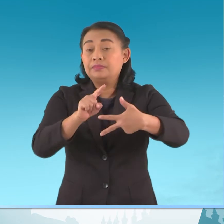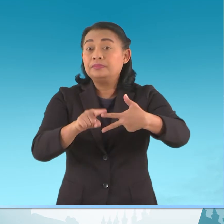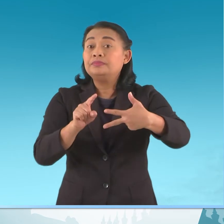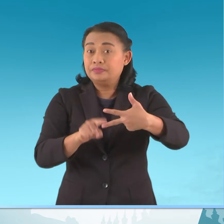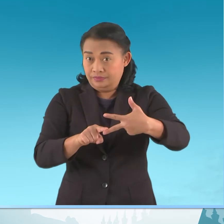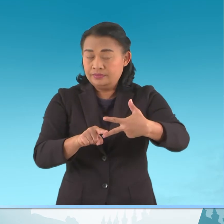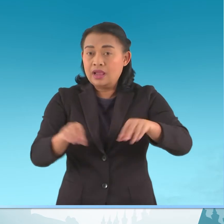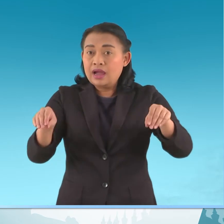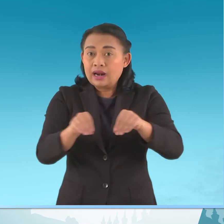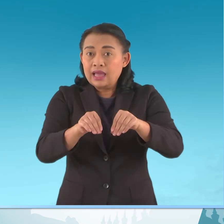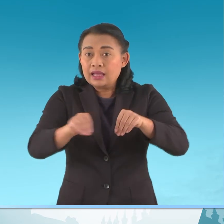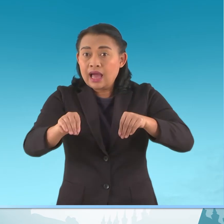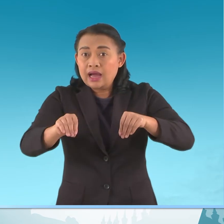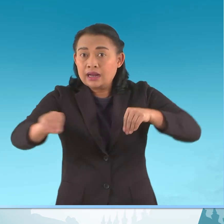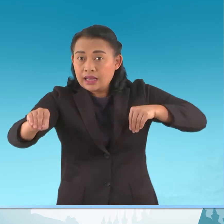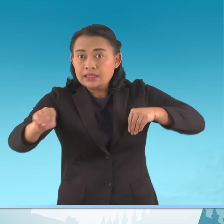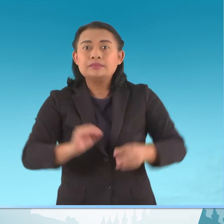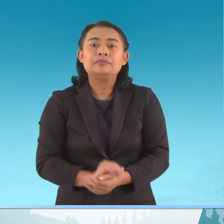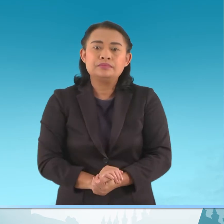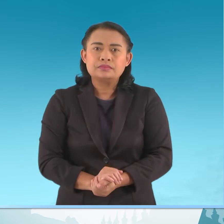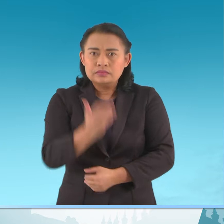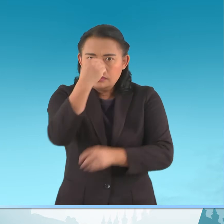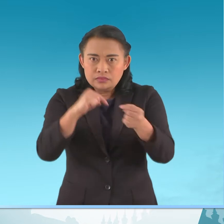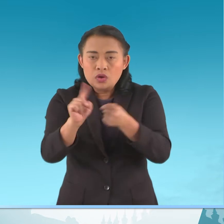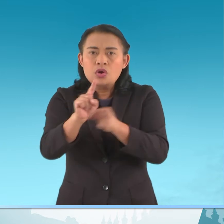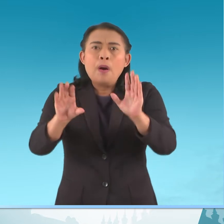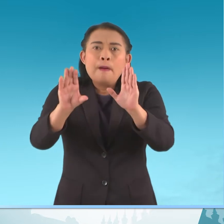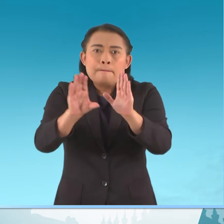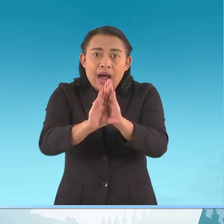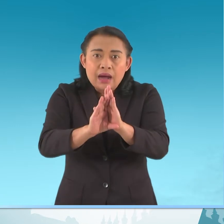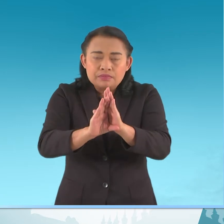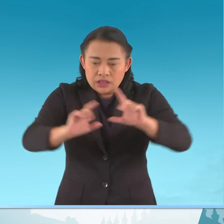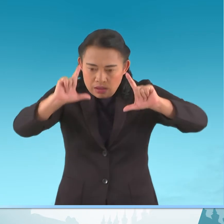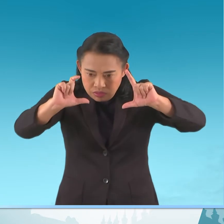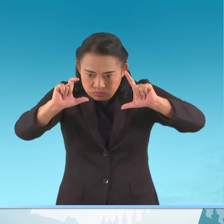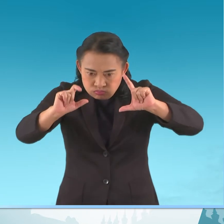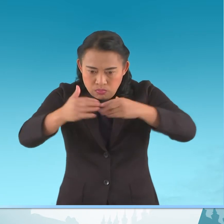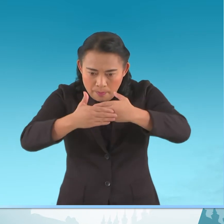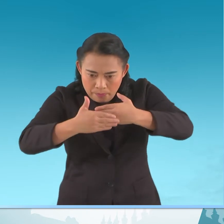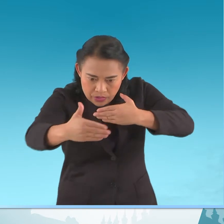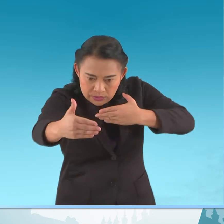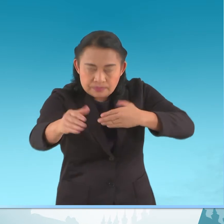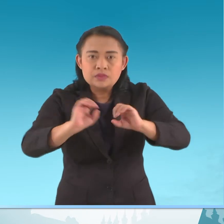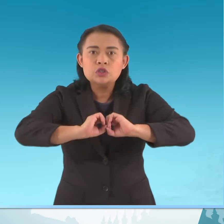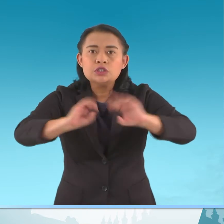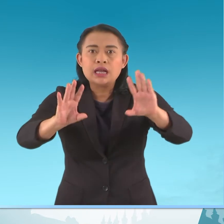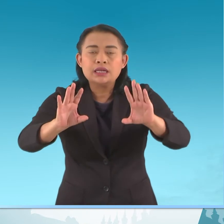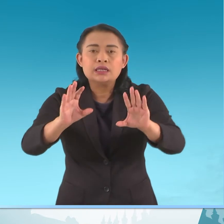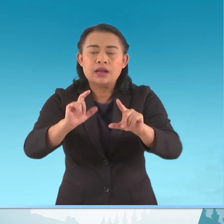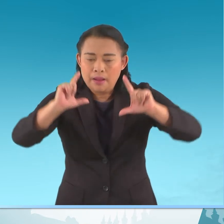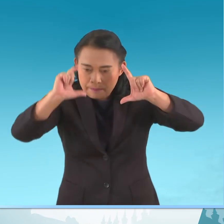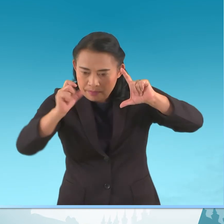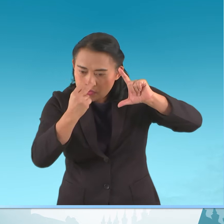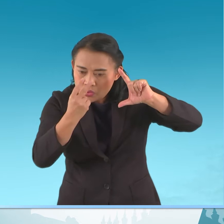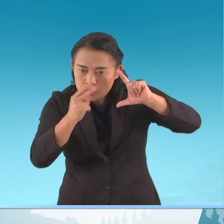จะต้องมีอยู่ในภาพทั้งหมดเพื่อให้ภาพมีความชัดลึกนะครับมีความลึกของภาคเห็น